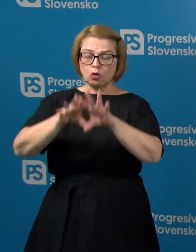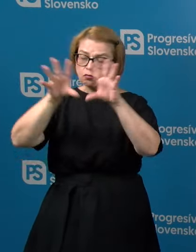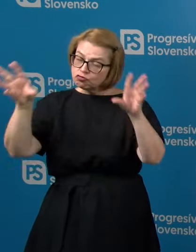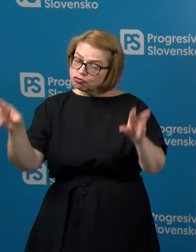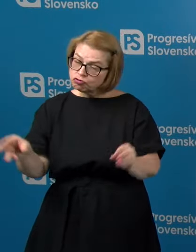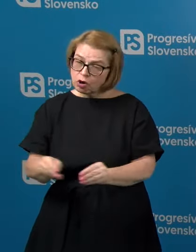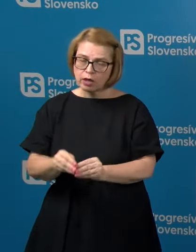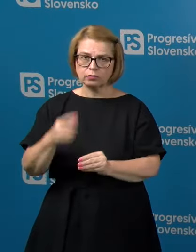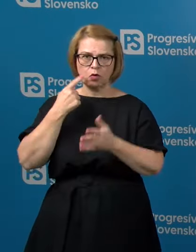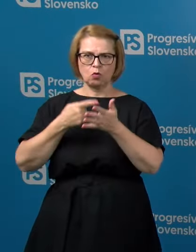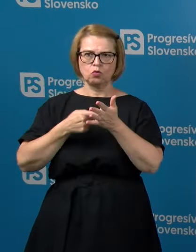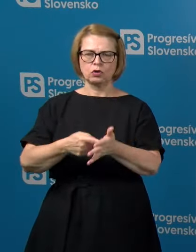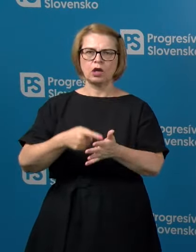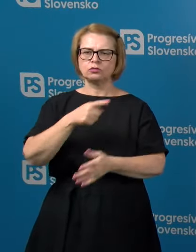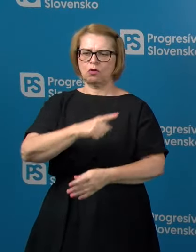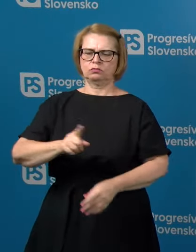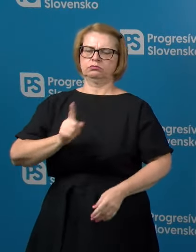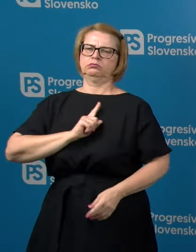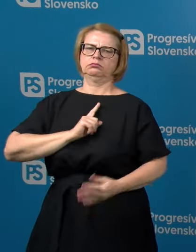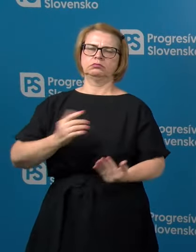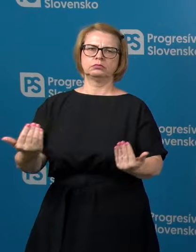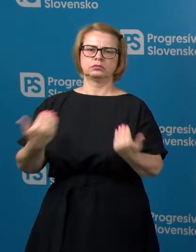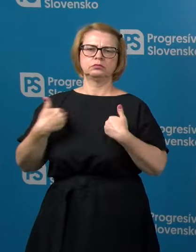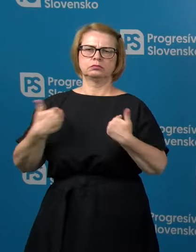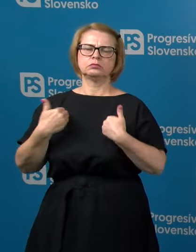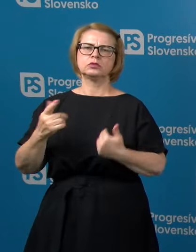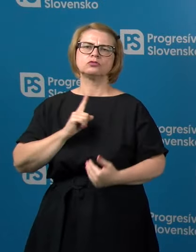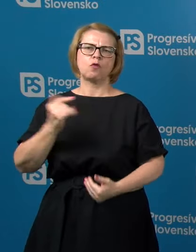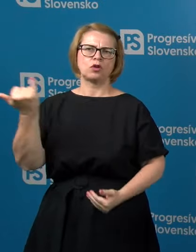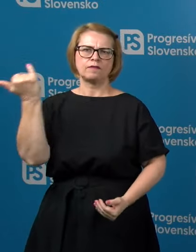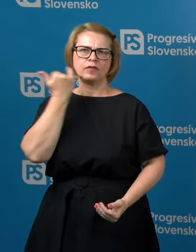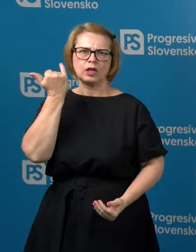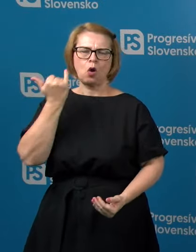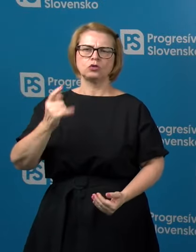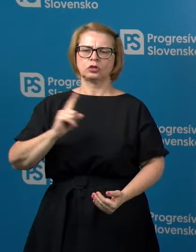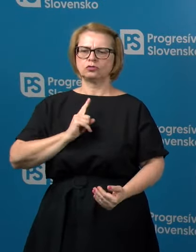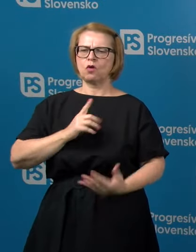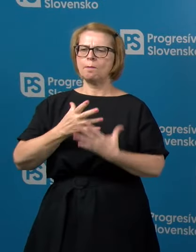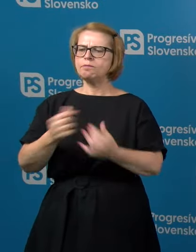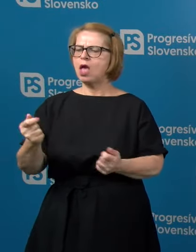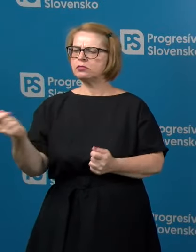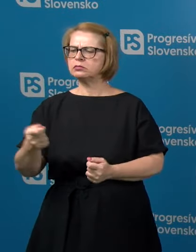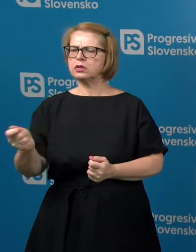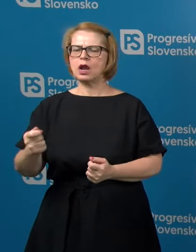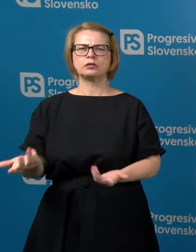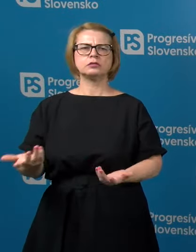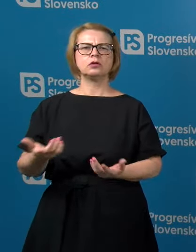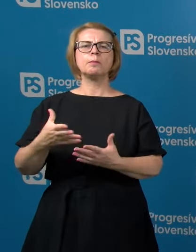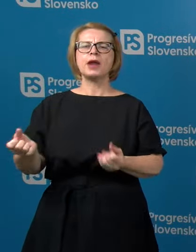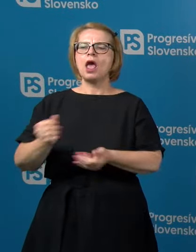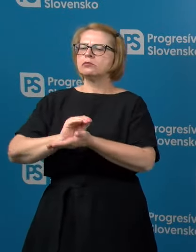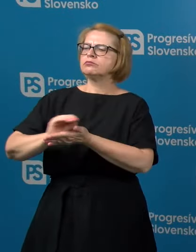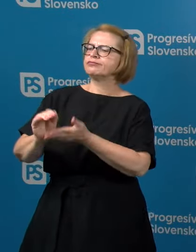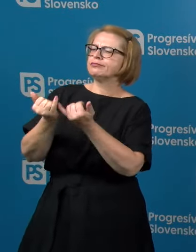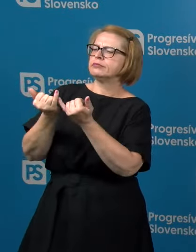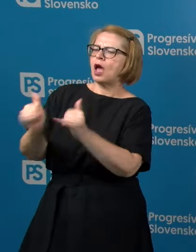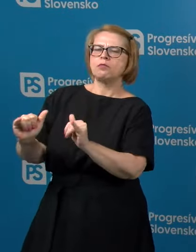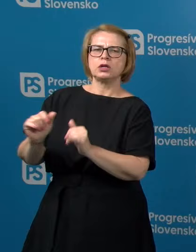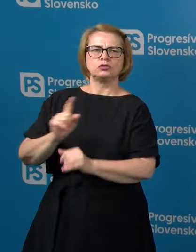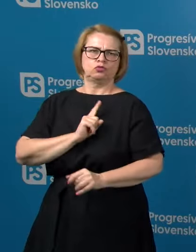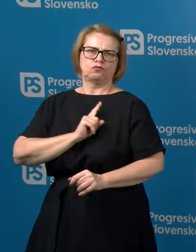hovorím, že vládnu len pre seba a pre svoje vlastné výhody, pre svoju beztrestnosť a pre amnestiu pre ich vlastných